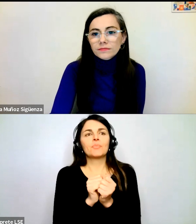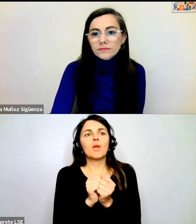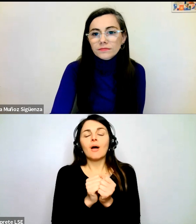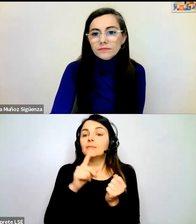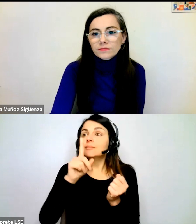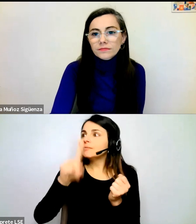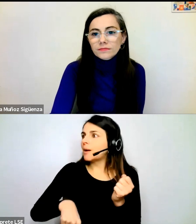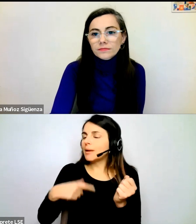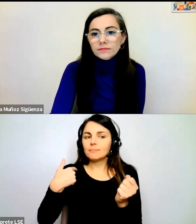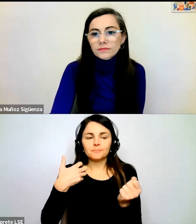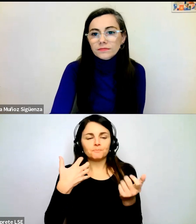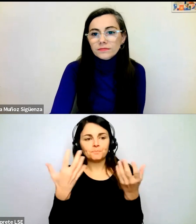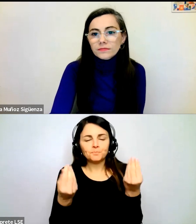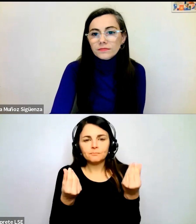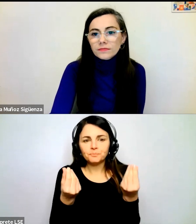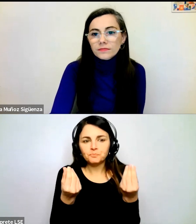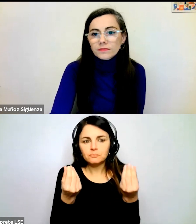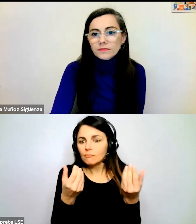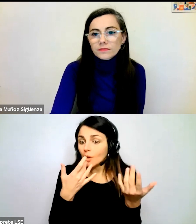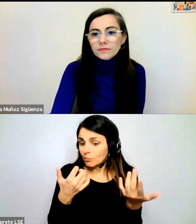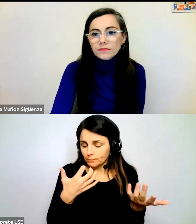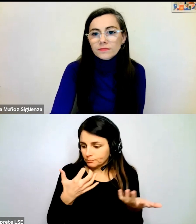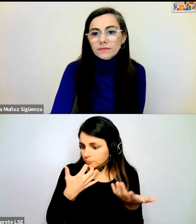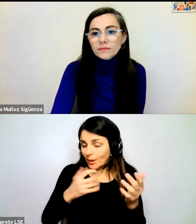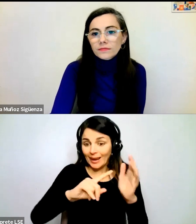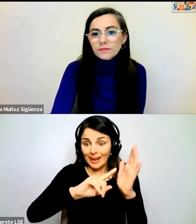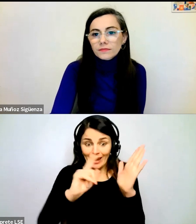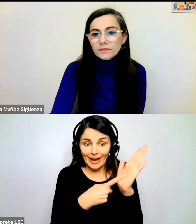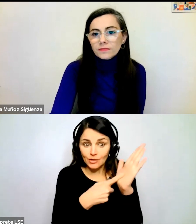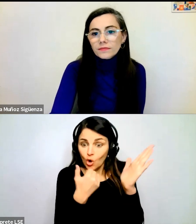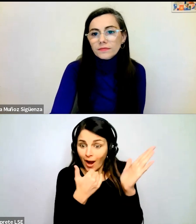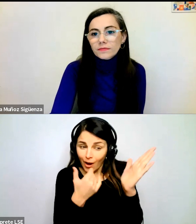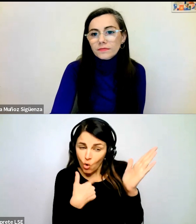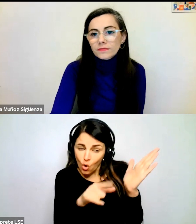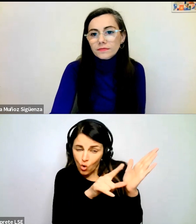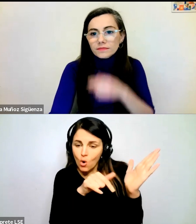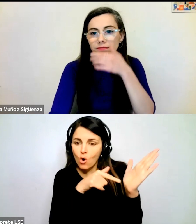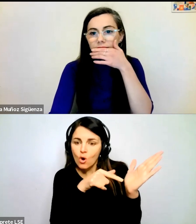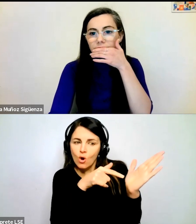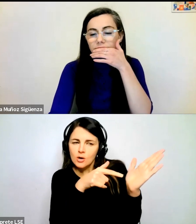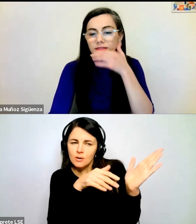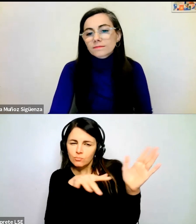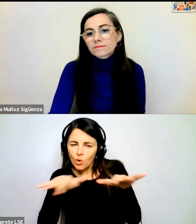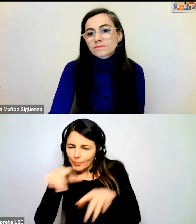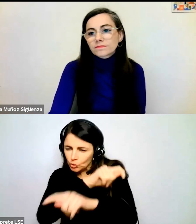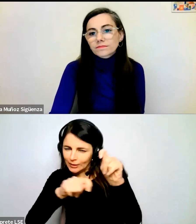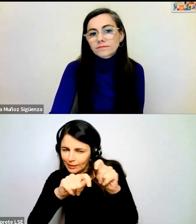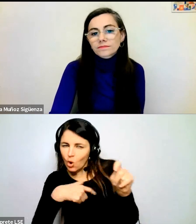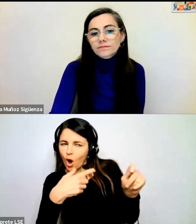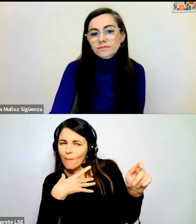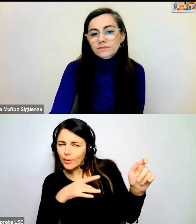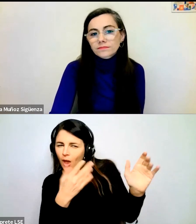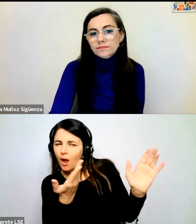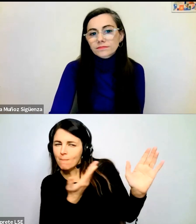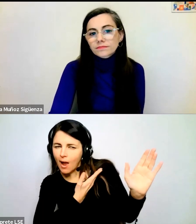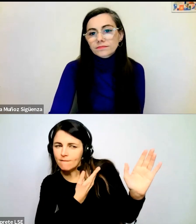alguna traducción, o sea, algún resumen de la legislación que ha facilitado, ¿no?, el conocimiento de todo el movimiento asociativo, pero se van quedando un poco